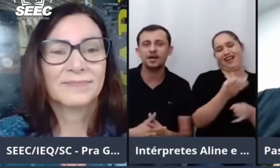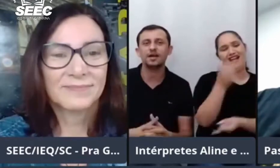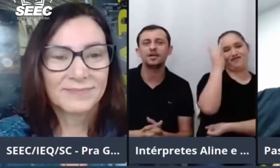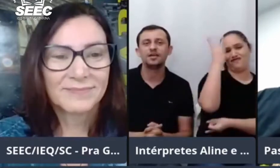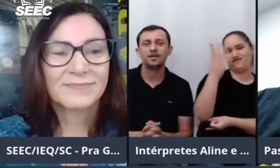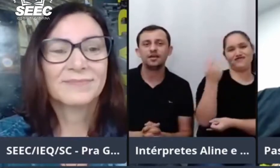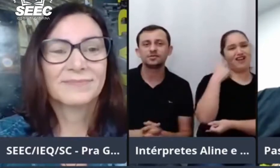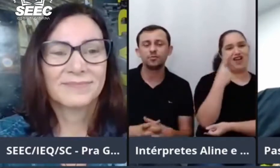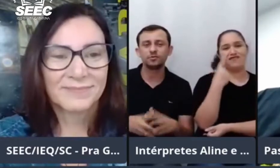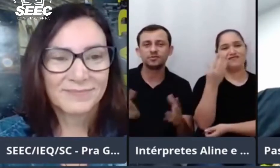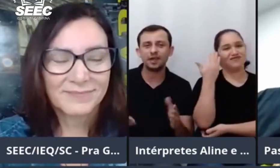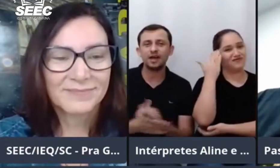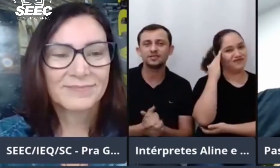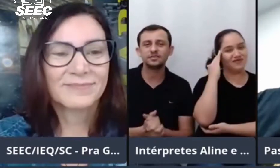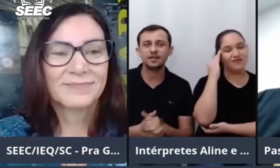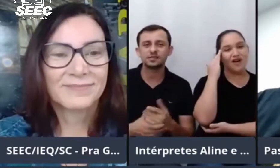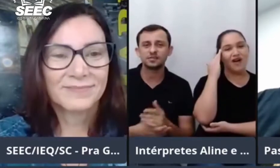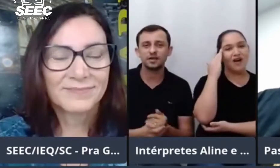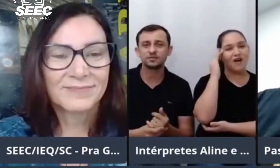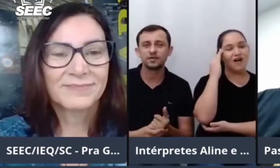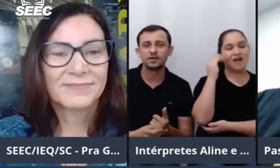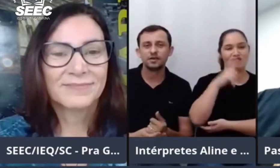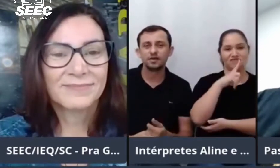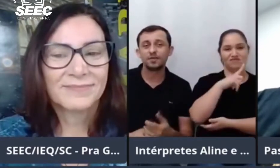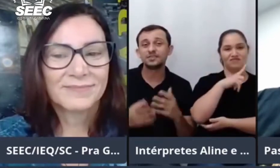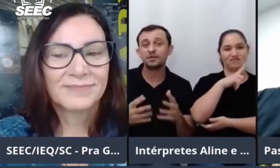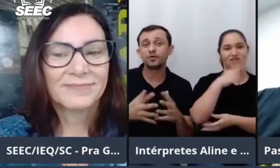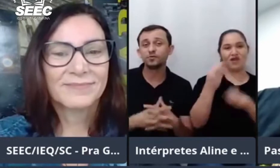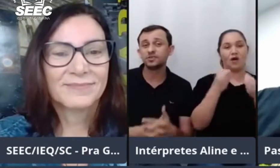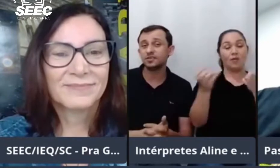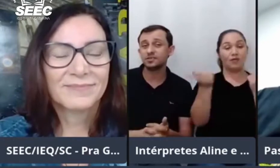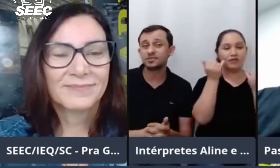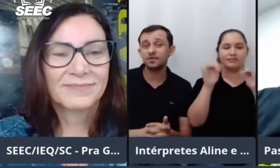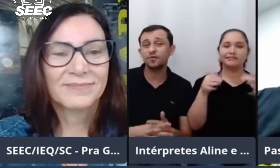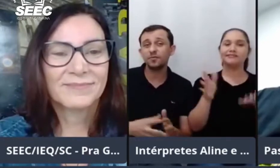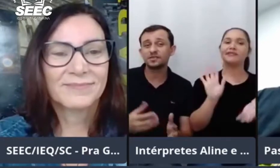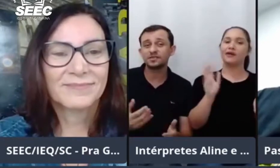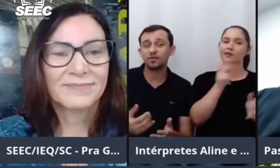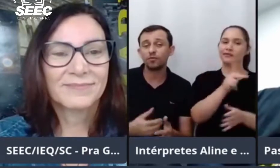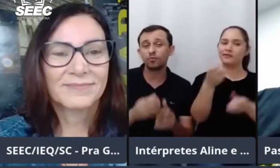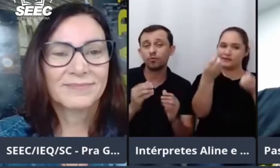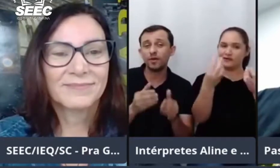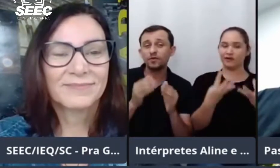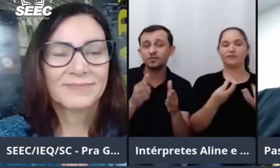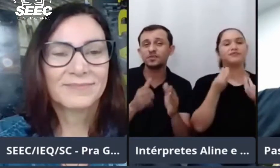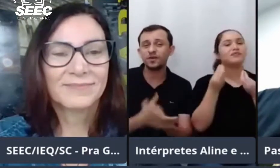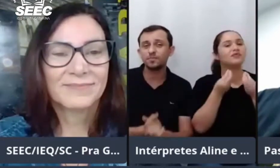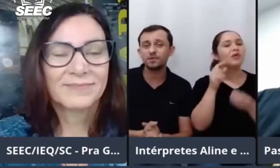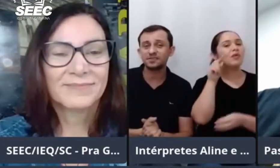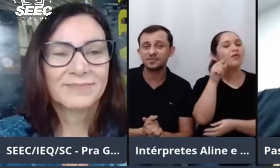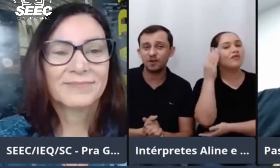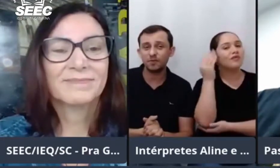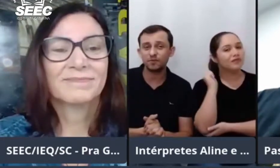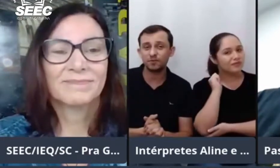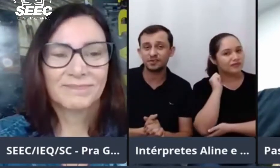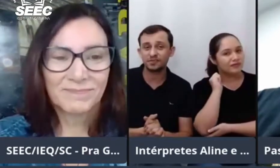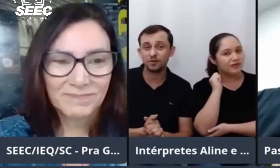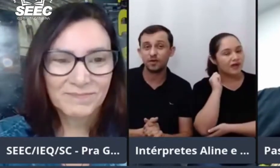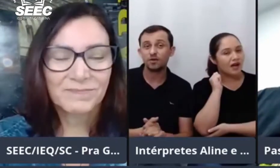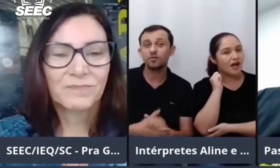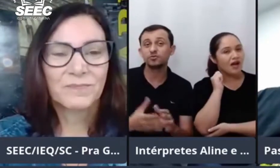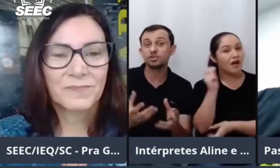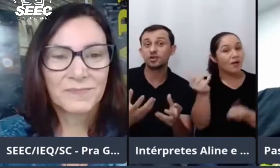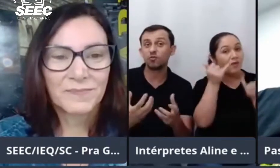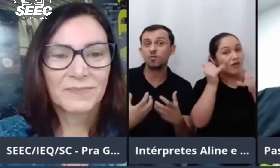tem essa oportunidade de ter acesso. Mas ele falou o seguinte: essa informação, como é que você vai pesquisar uma